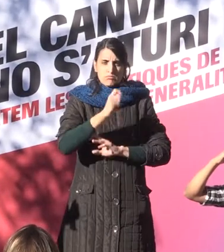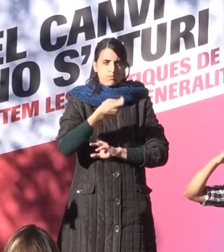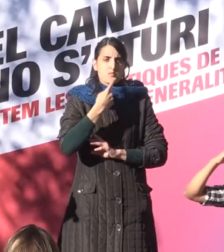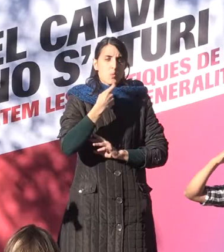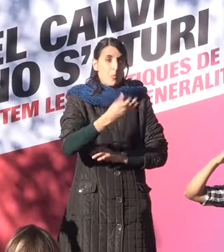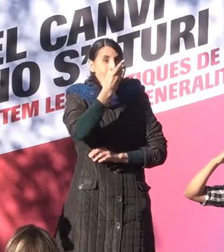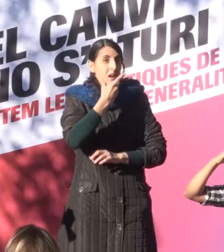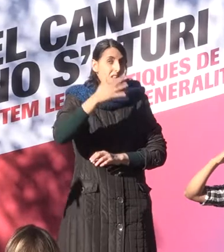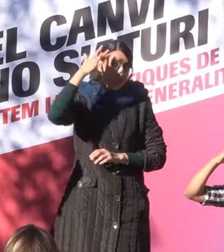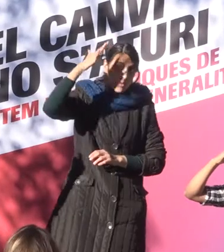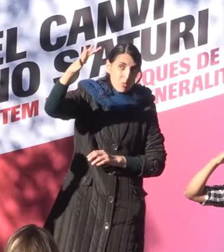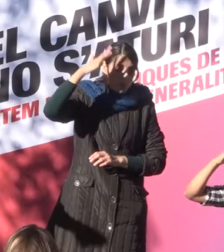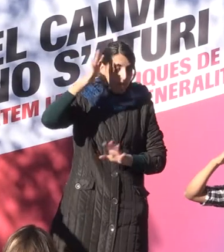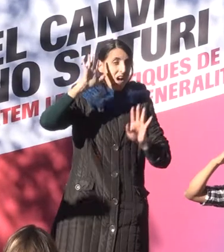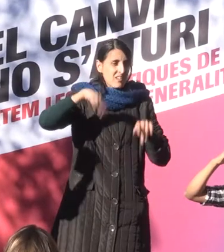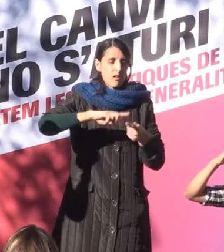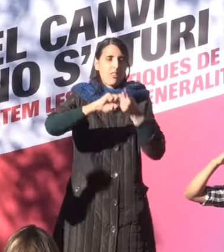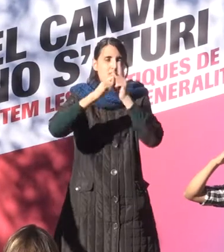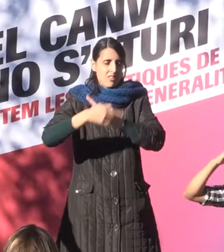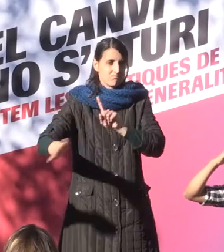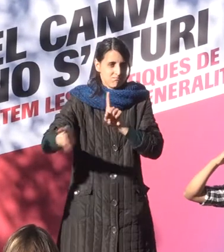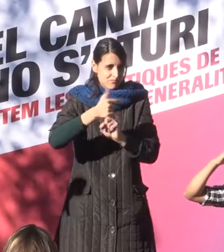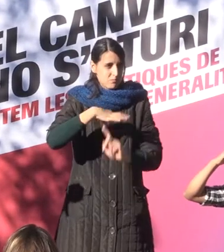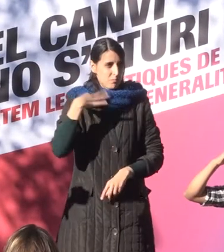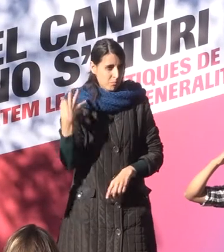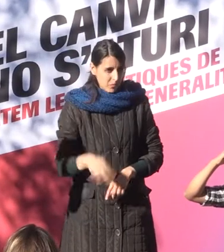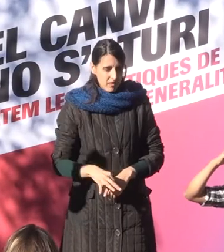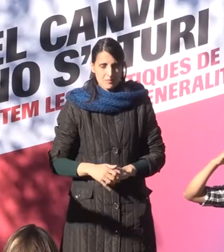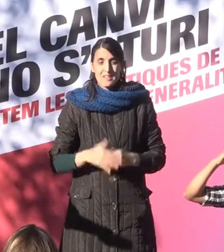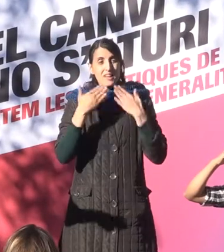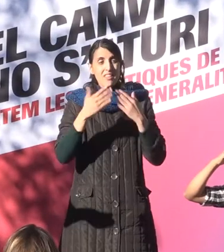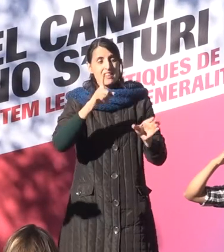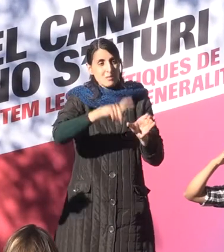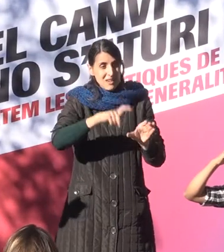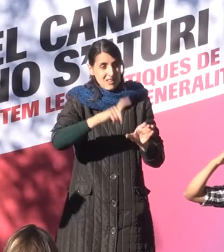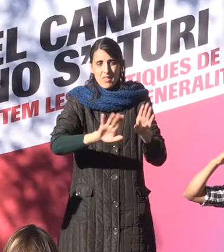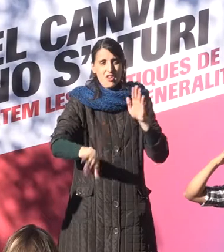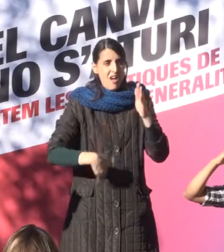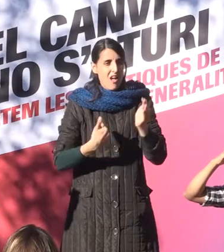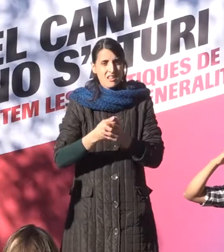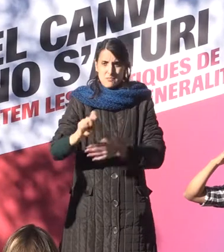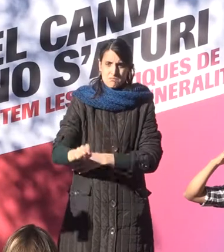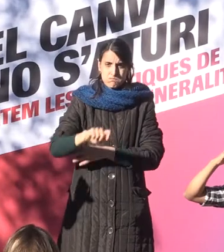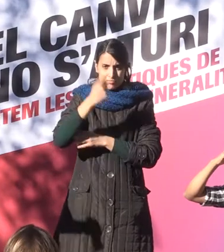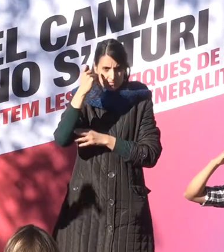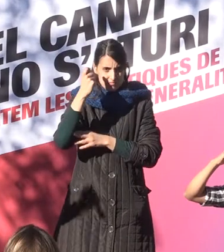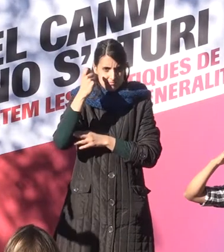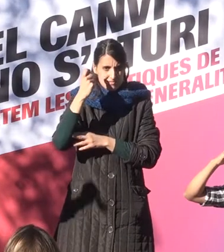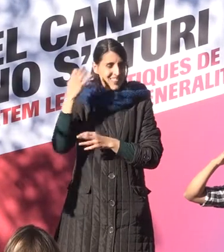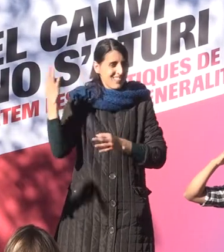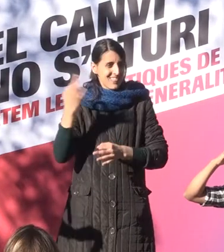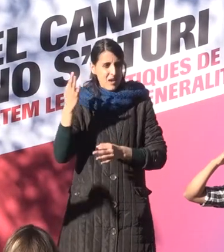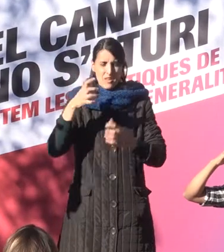utopías pero son posibles y la actividad en la participación y todo eso hasta que consigamos ese derecho que ahora no tenemos que votar se tiene que forjar